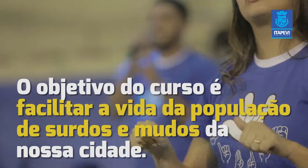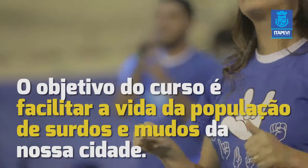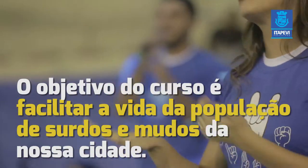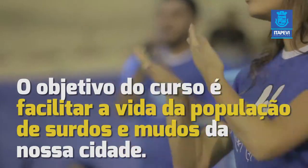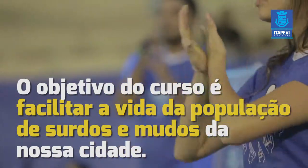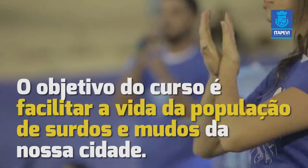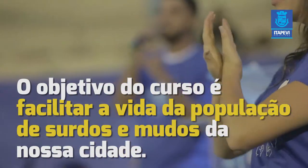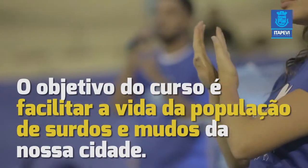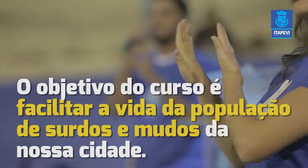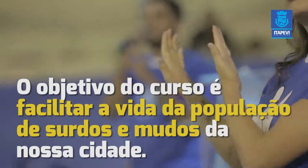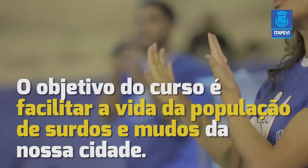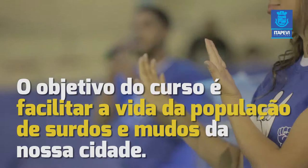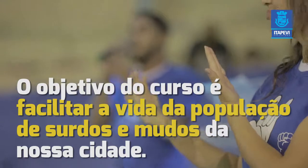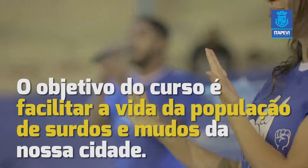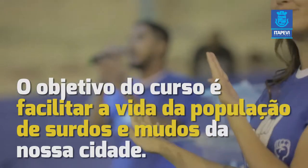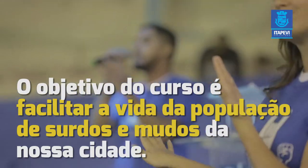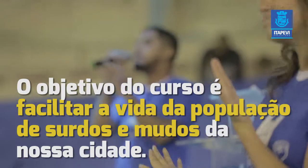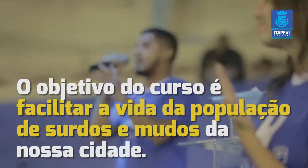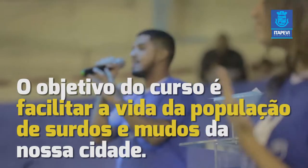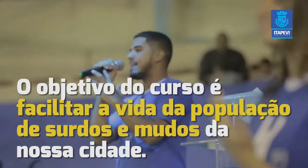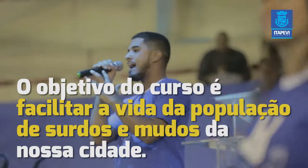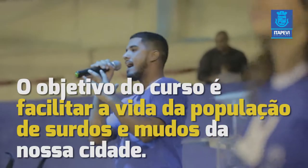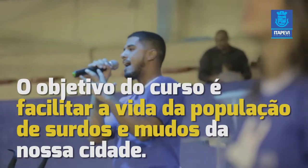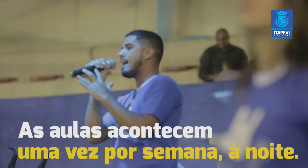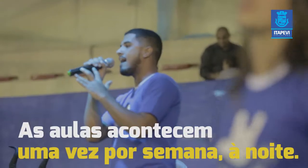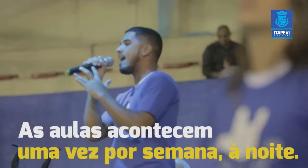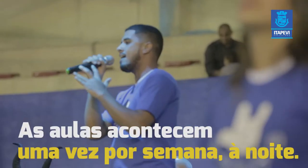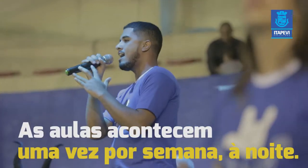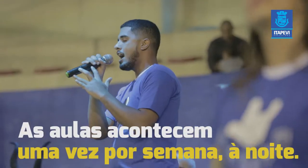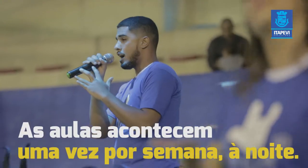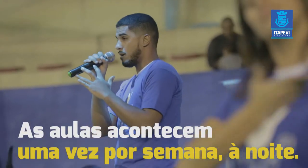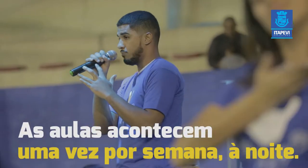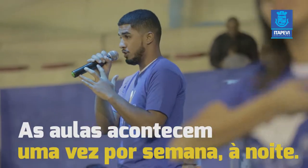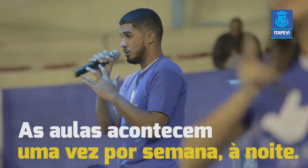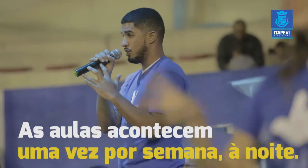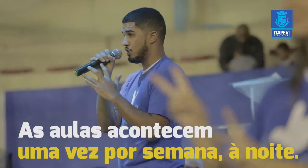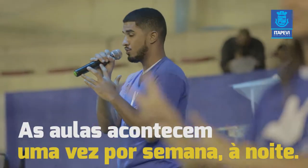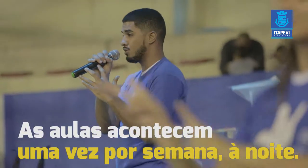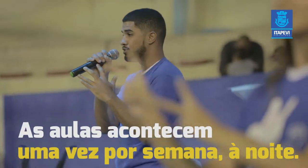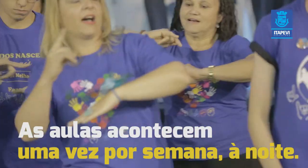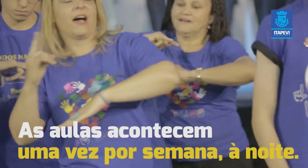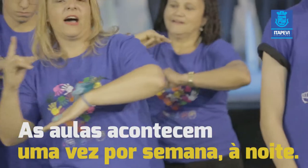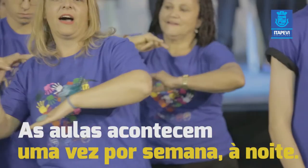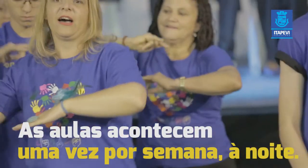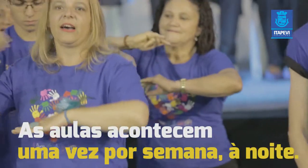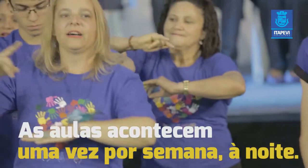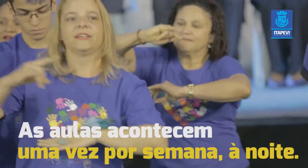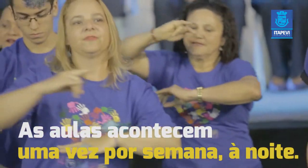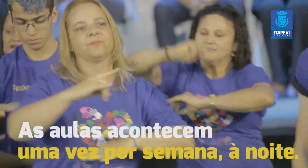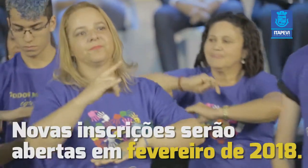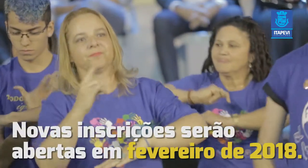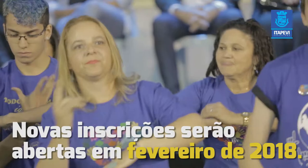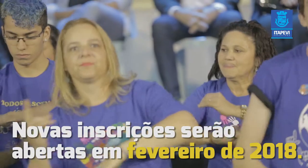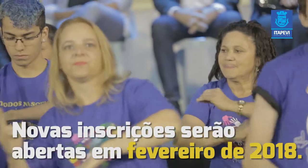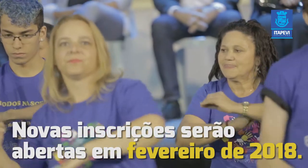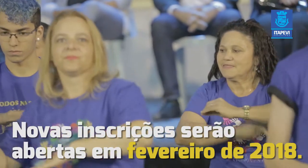vida da população de surdos e mudos na nossa cidade. As aulas acontecem uma vez por semana, à noite. Novas inscrições